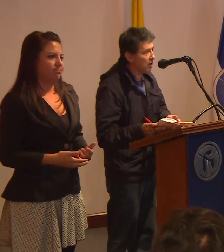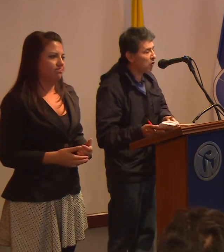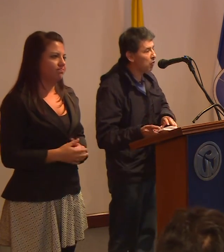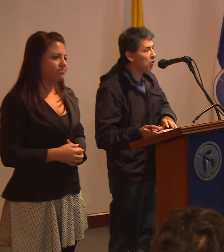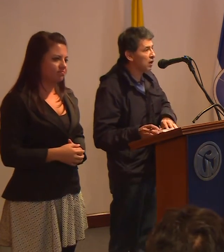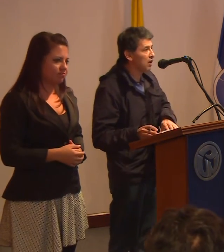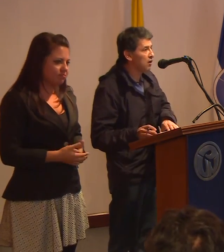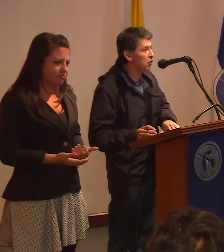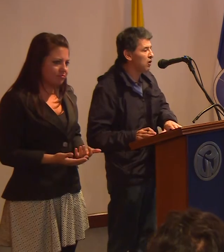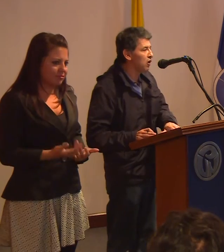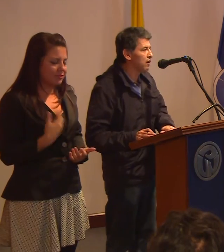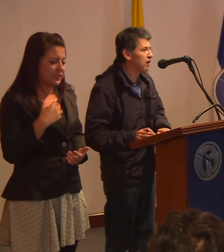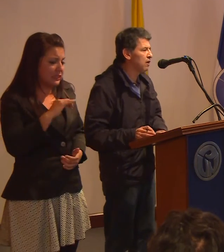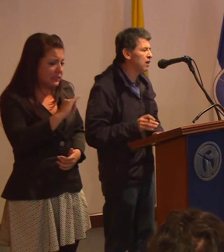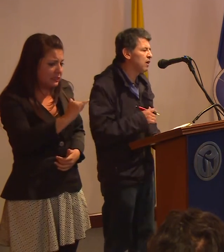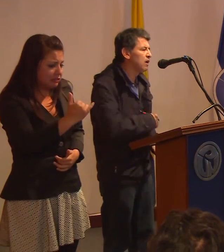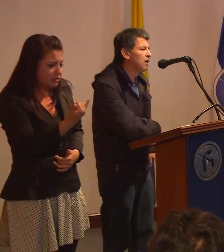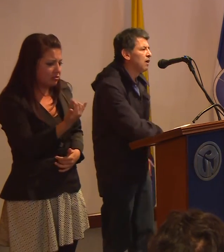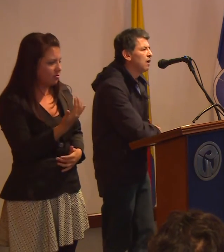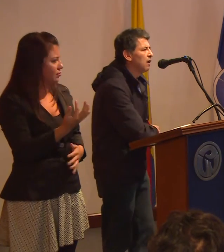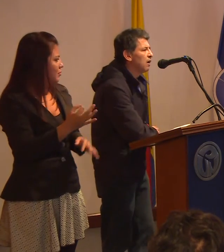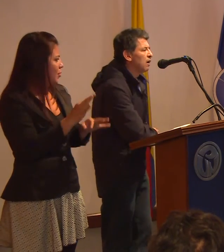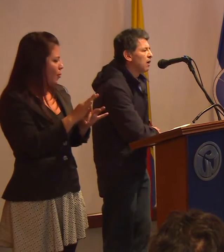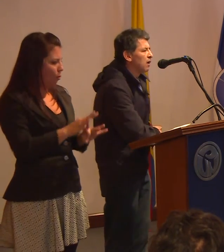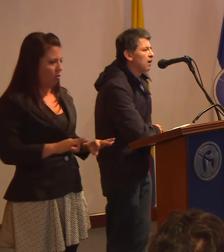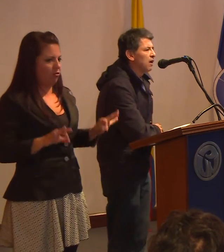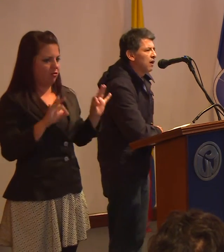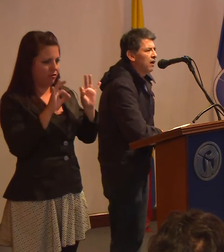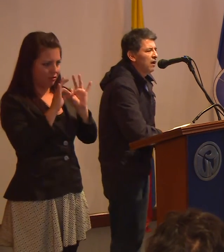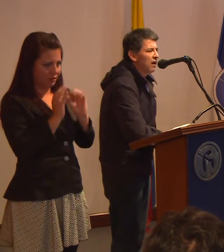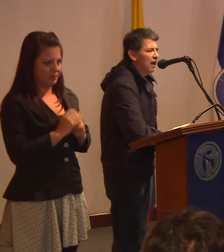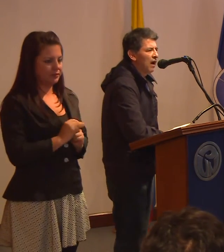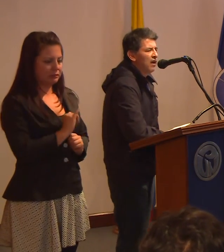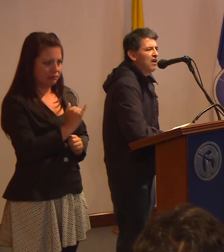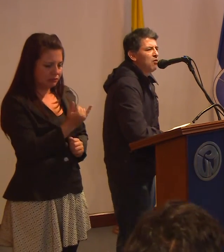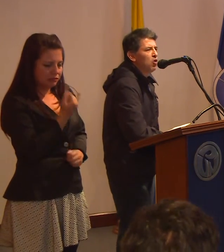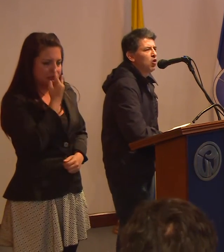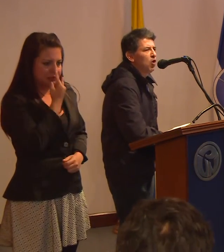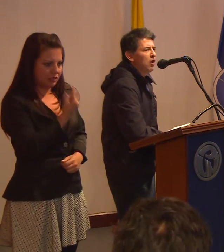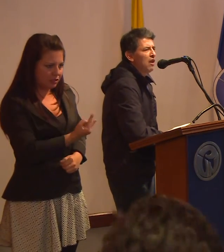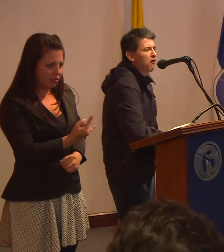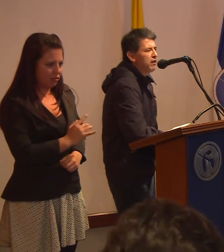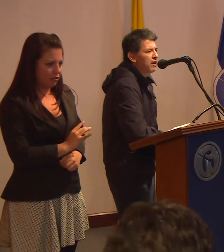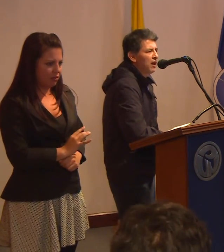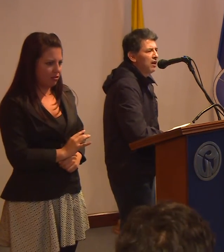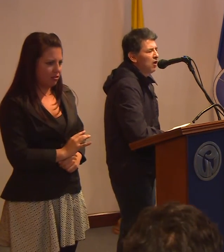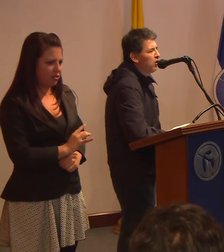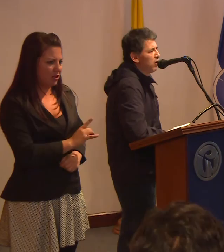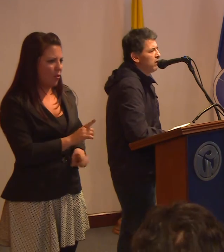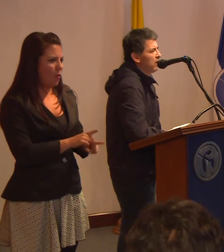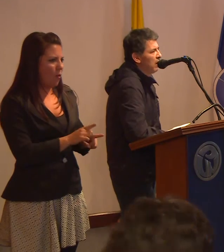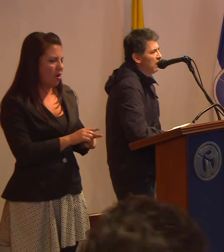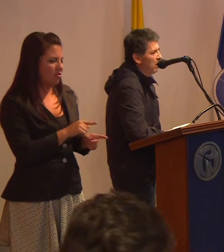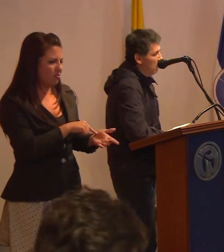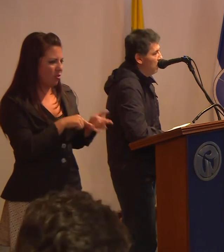Me parece muy importante, muy interesante que haya disminuido el déficit real de la universidad, y me parece